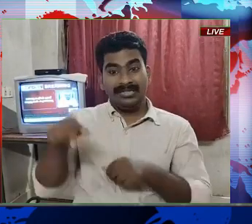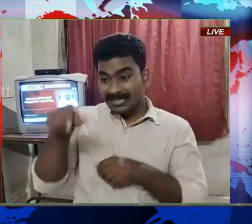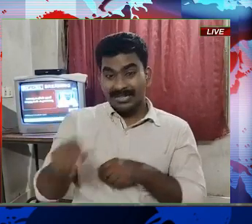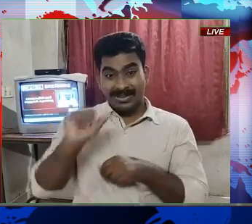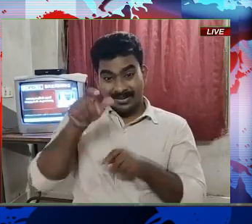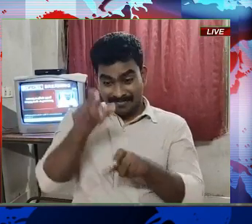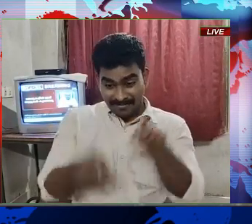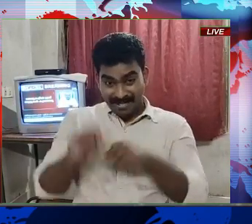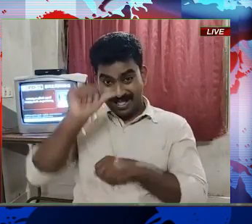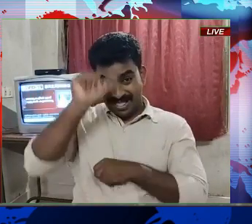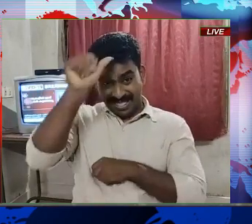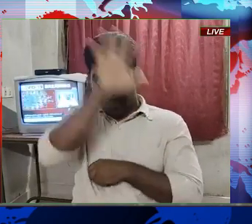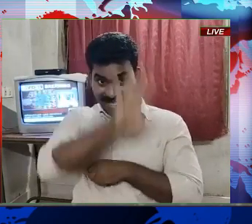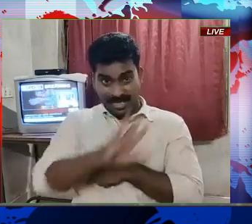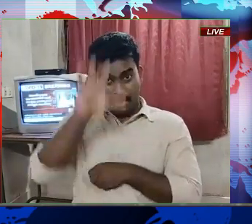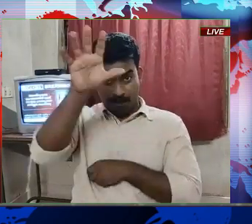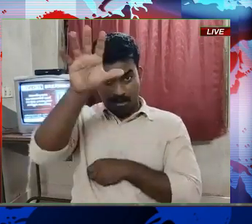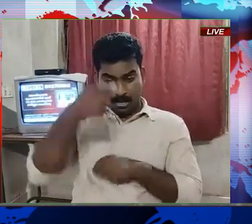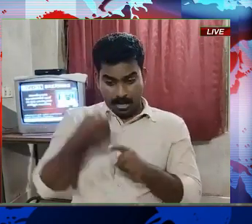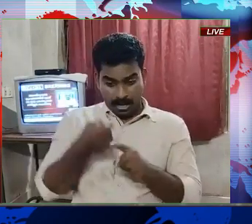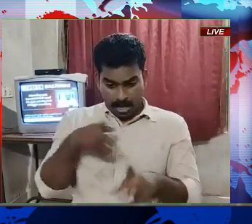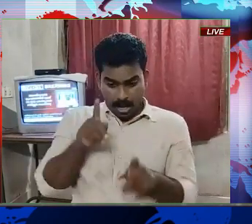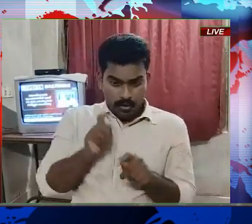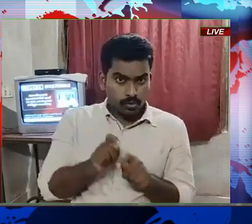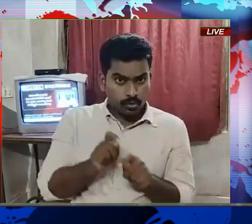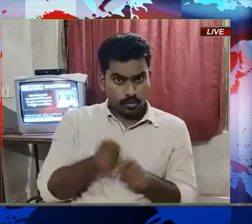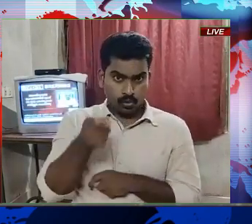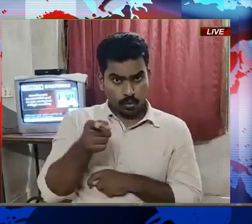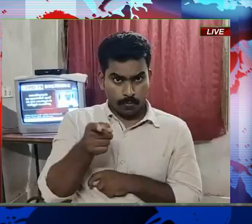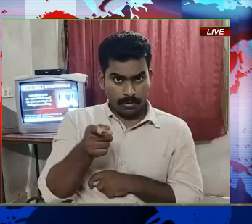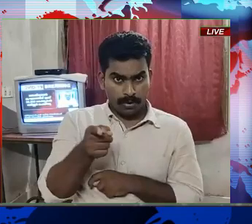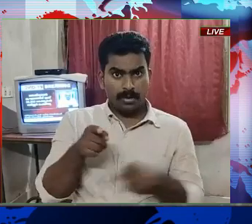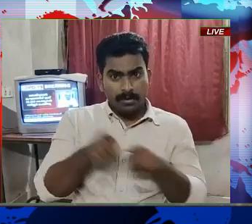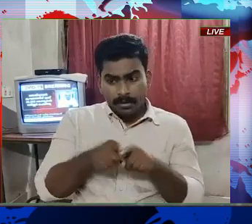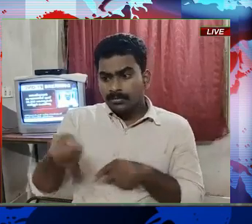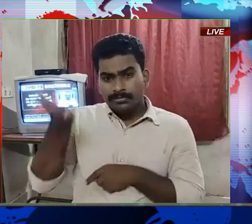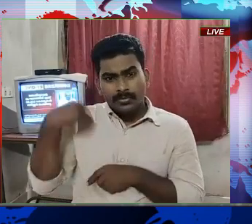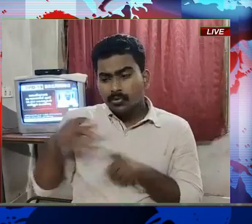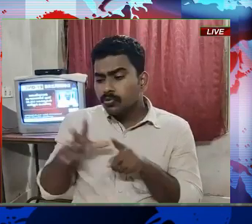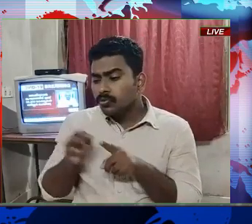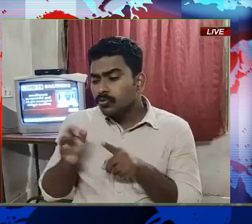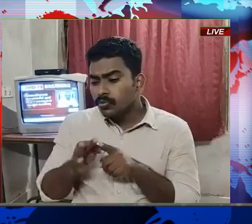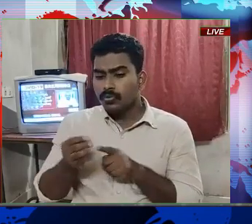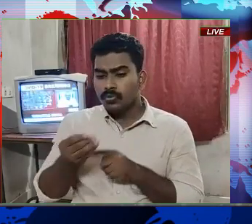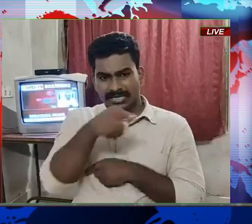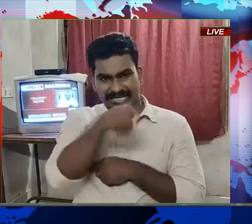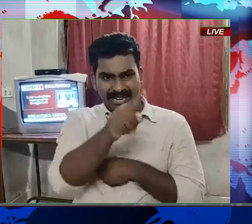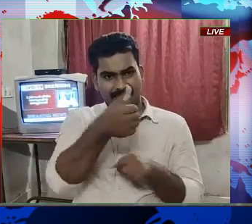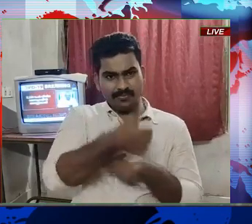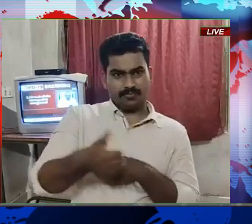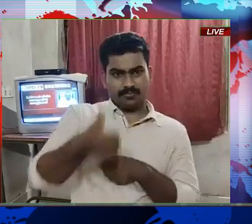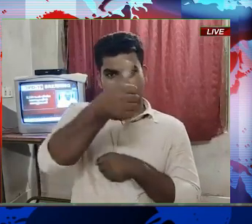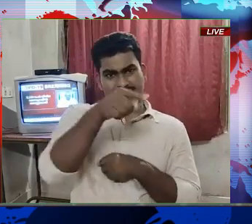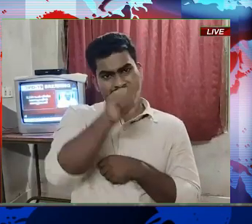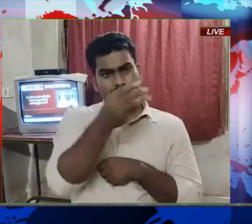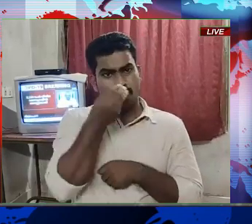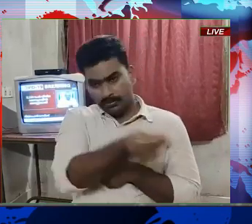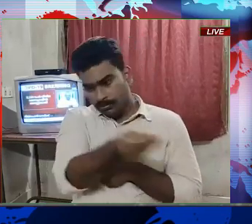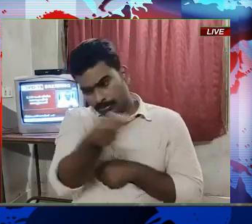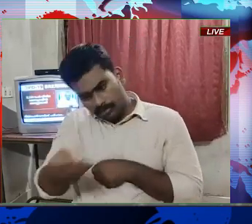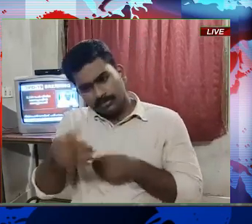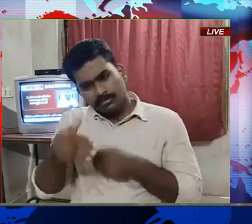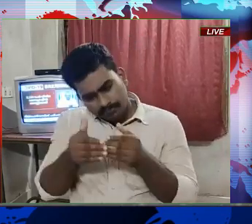എന്നാൽ ഒരു പുതിയ പ്രശ്നം ഉയർന്നു വന്നതായി കാണുന്നുണ്ട്. അതിഥിത്തൊഴിലാളികളിൽ